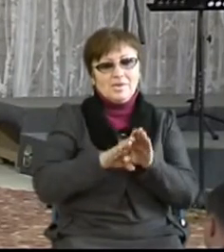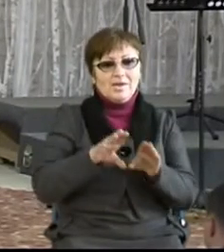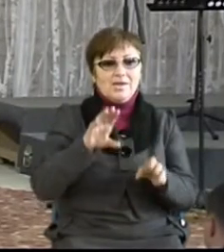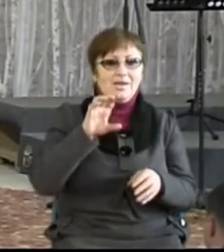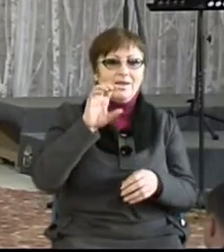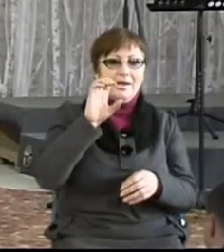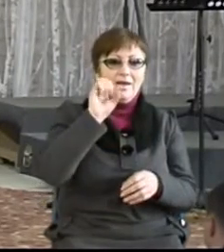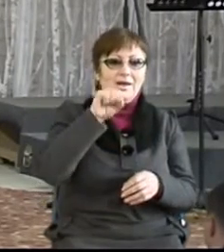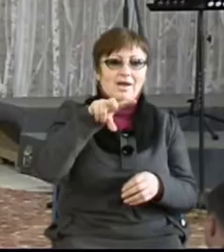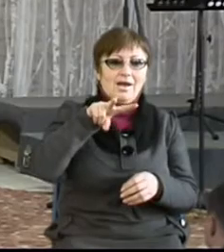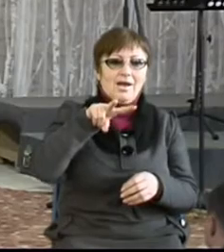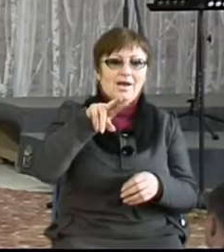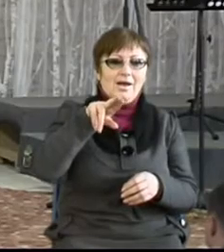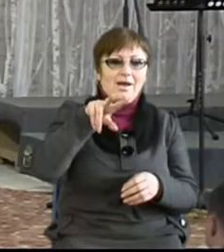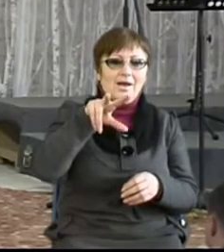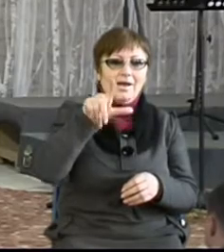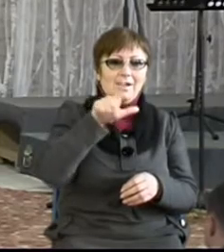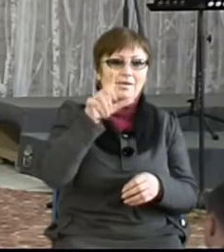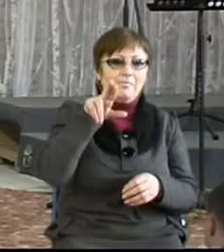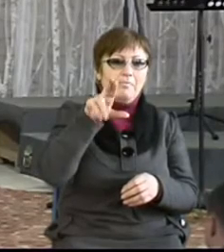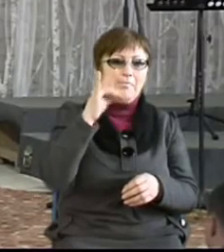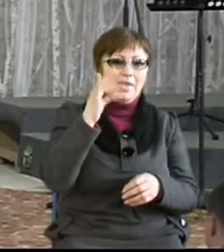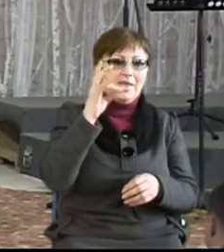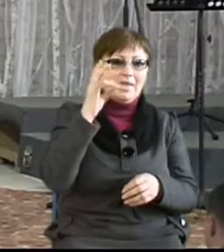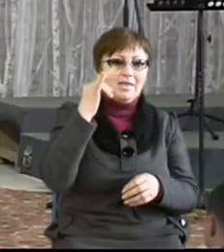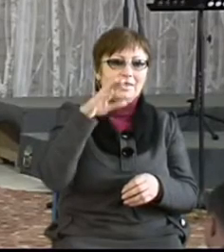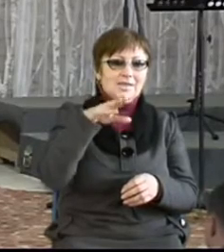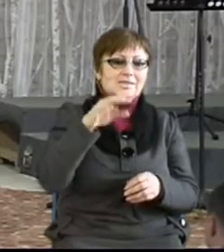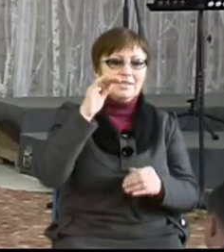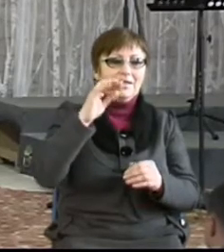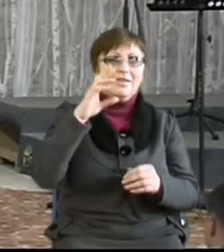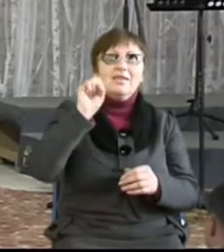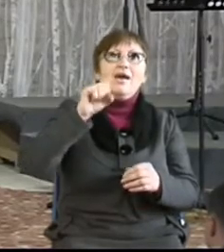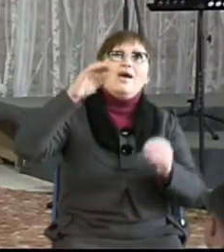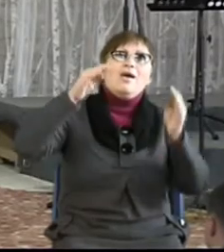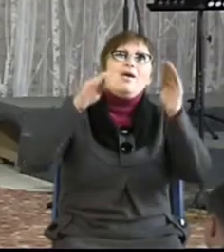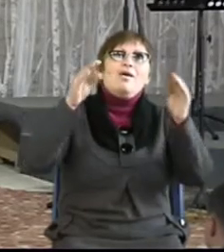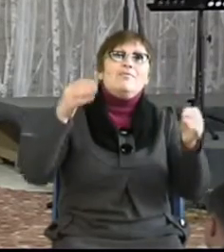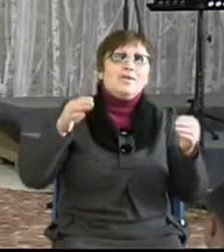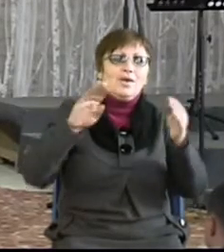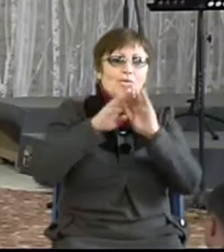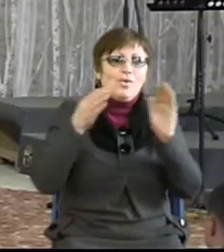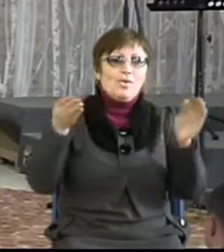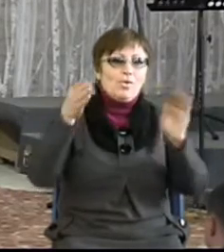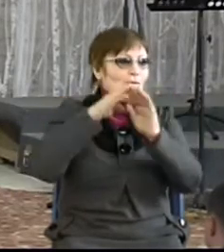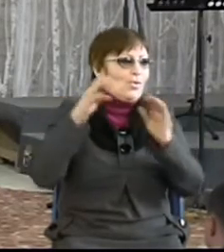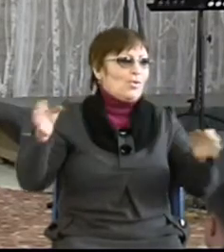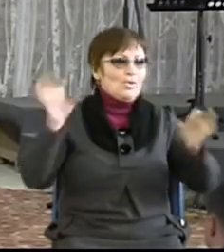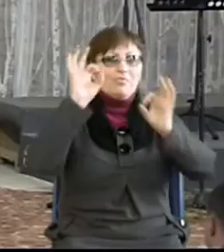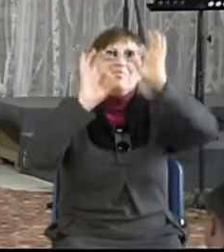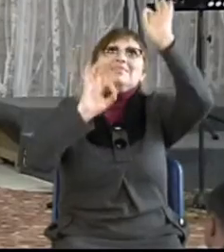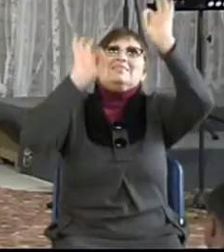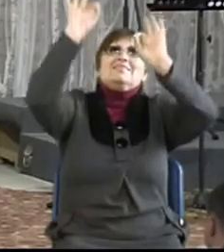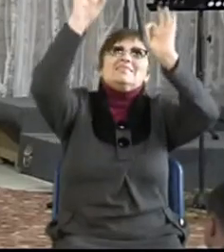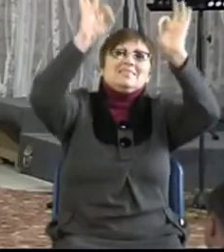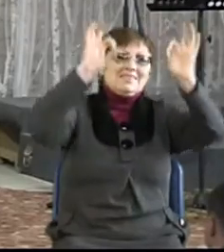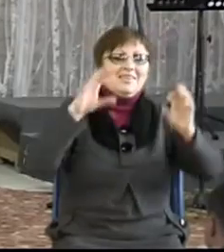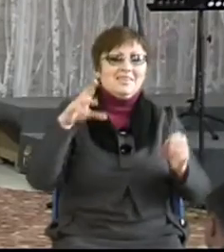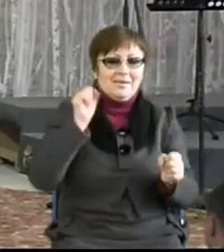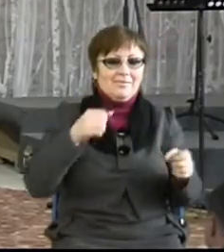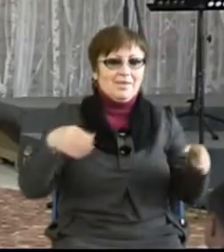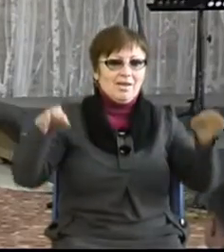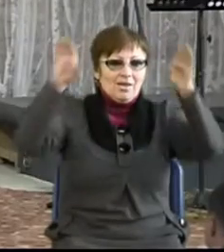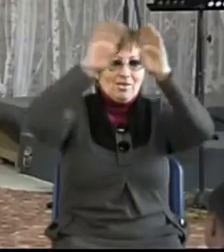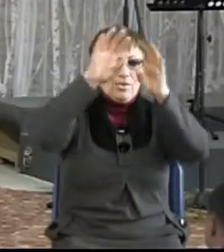альпинисту, который взбирается на гору. Да, очень сложно, да, очень тяжело, да, он может применять какие-то усилия, он